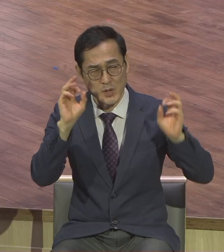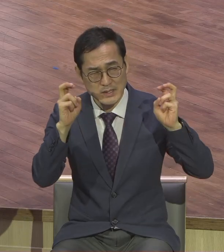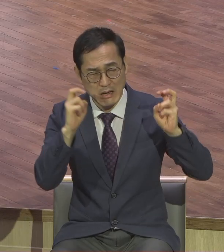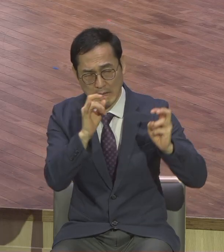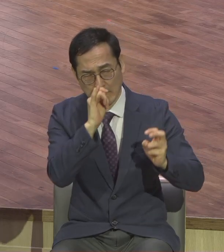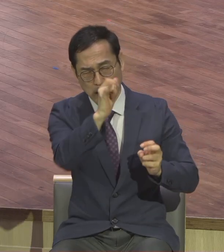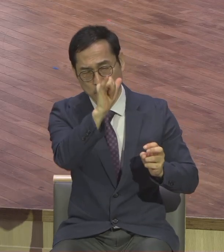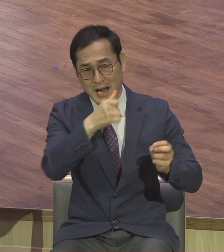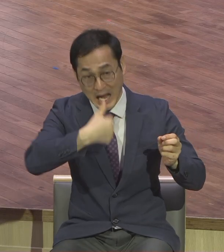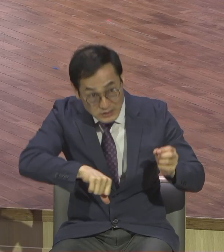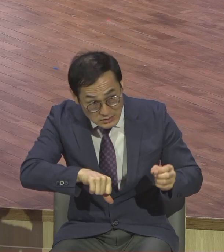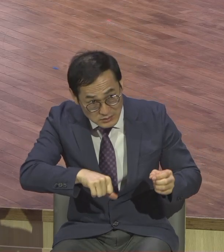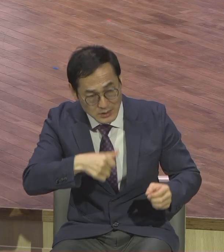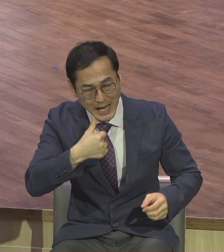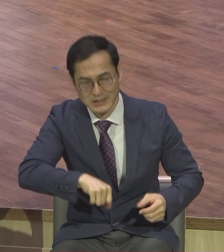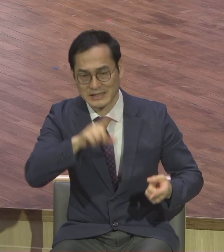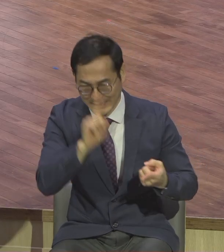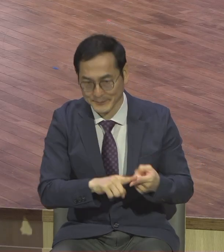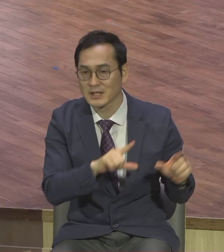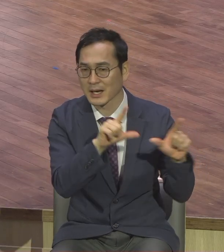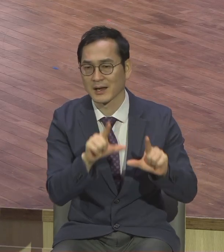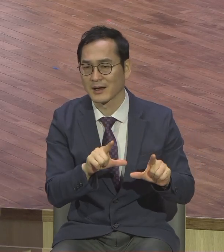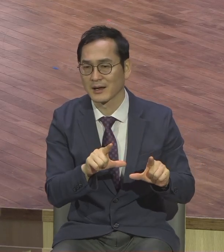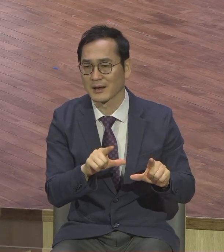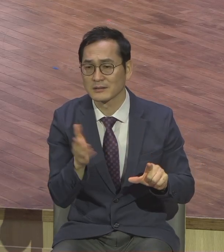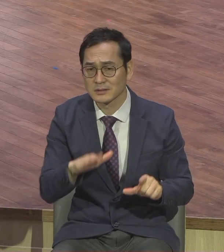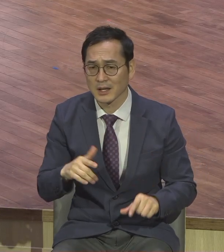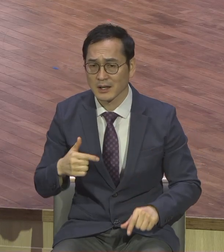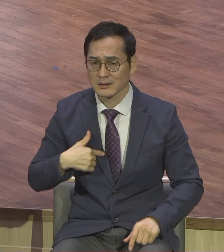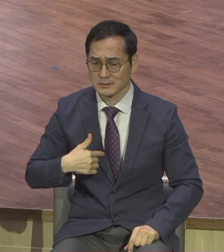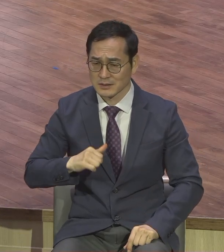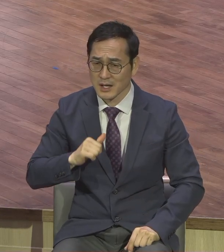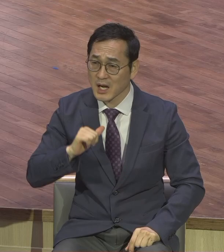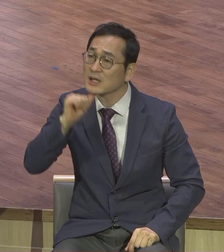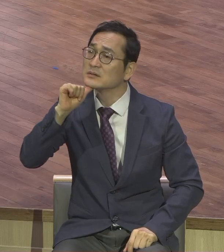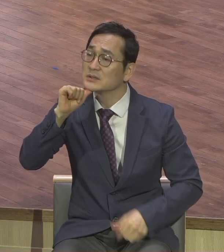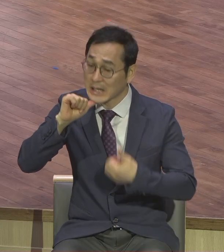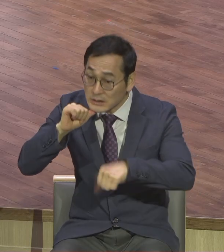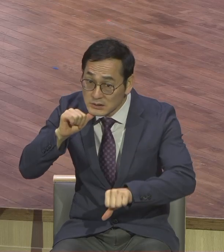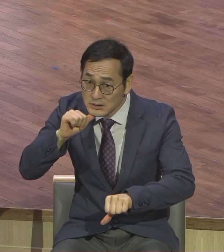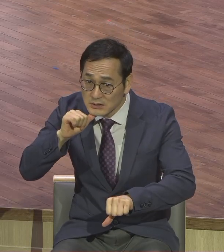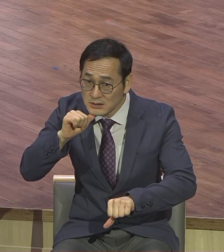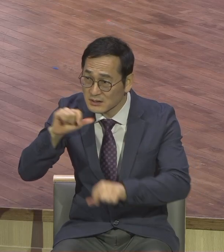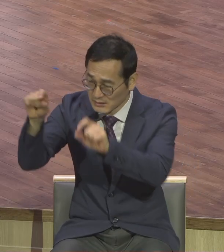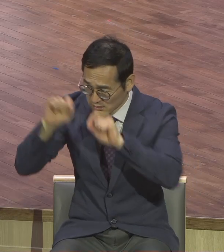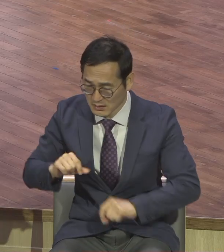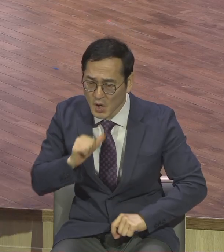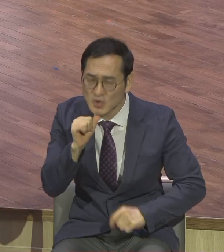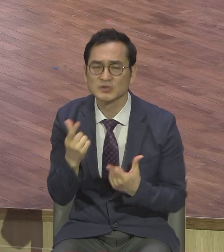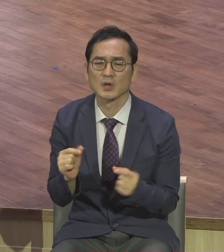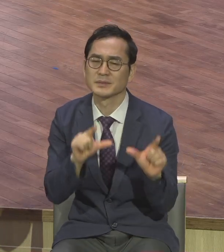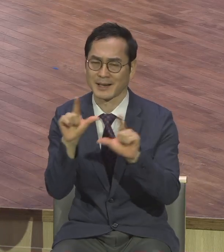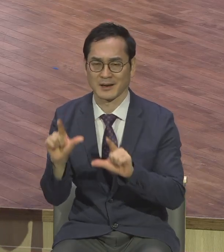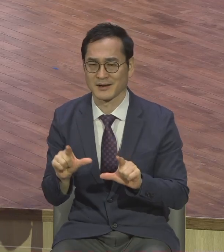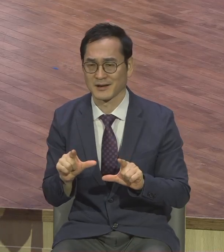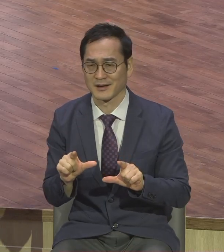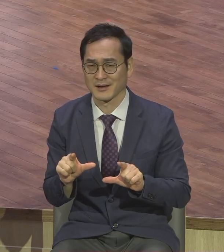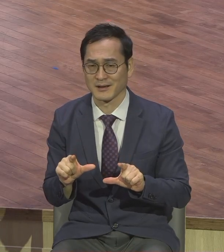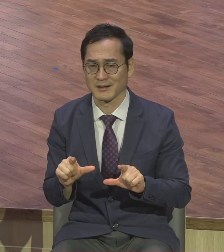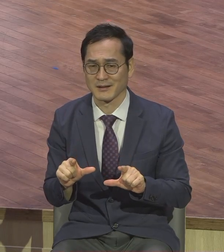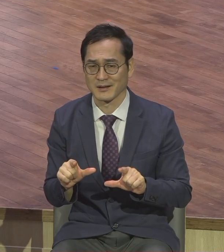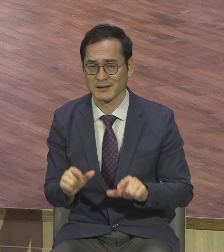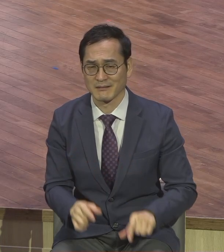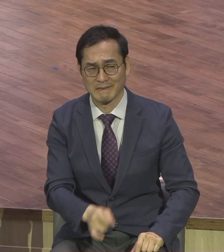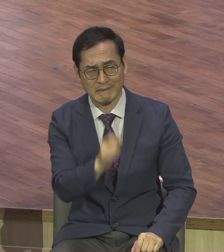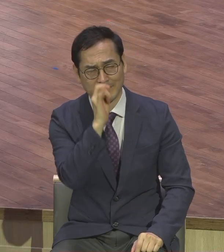텐데 거지, 자식은 거지같이 살게 돼 있어요. 재벌 아들이